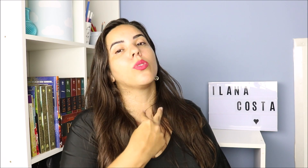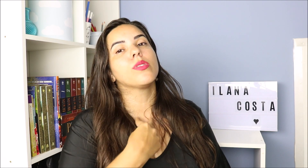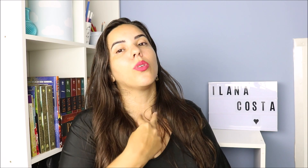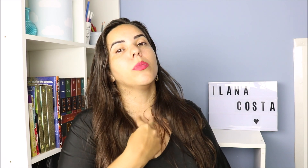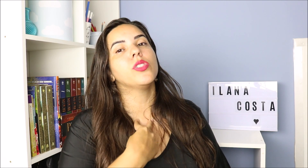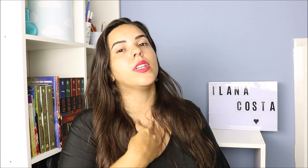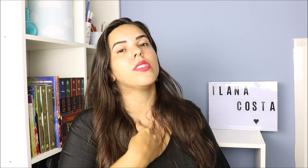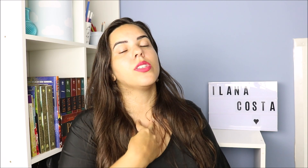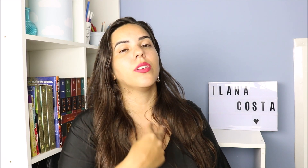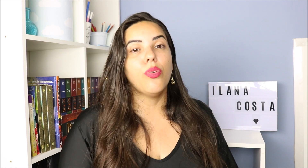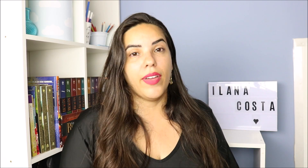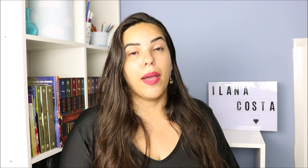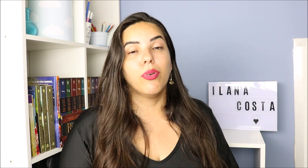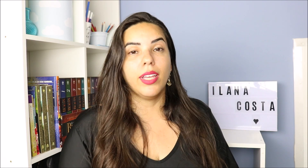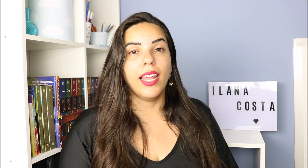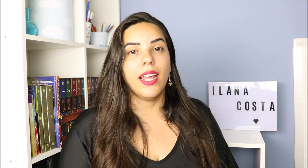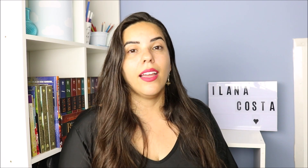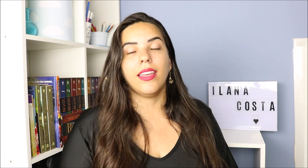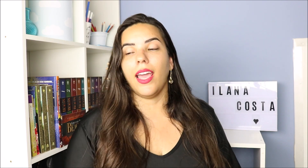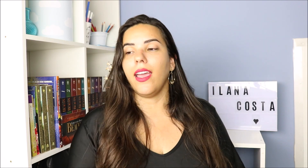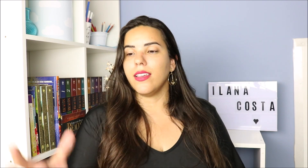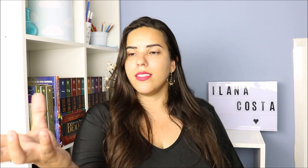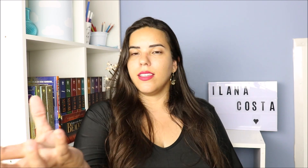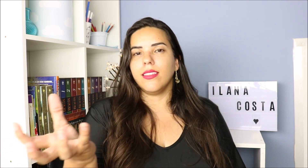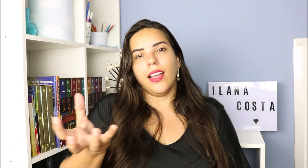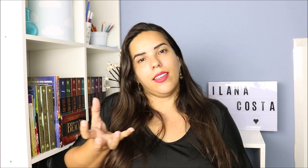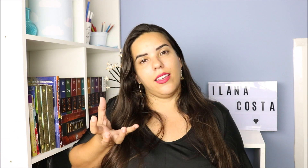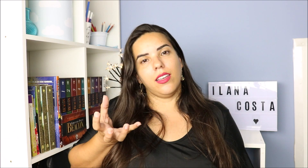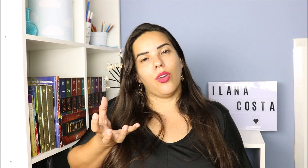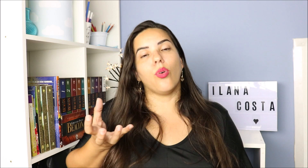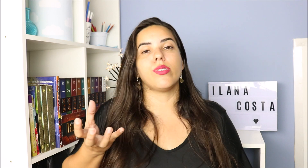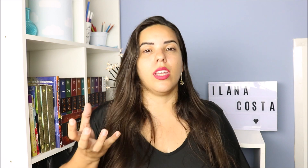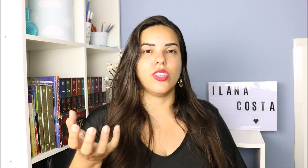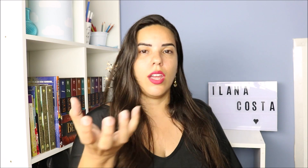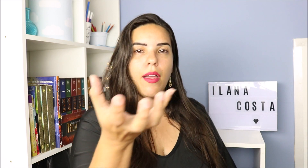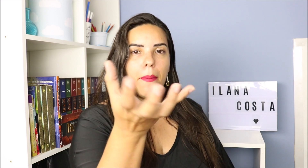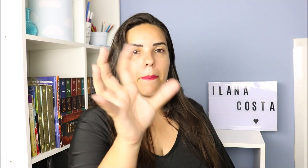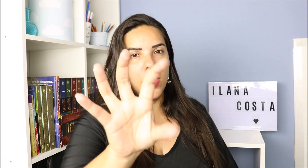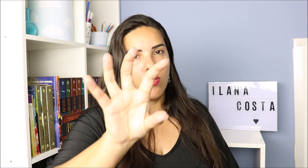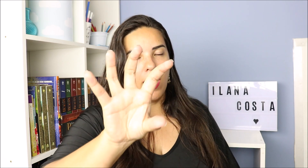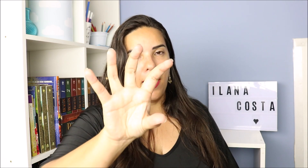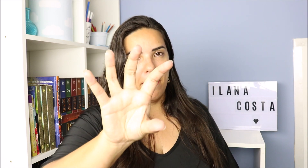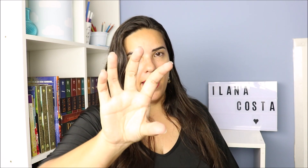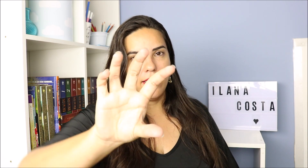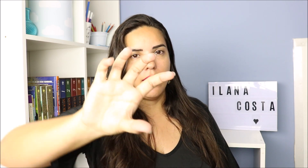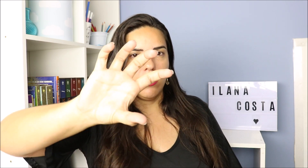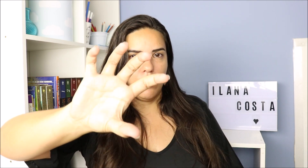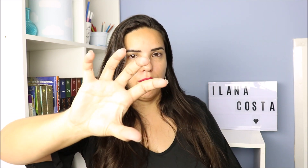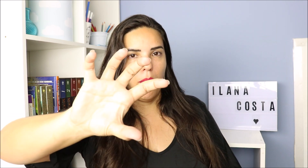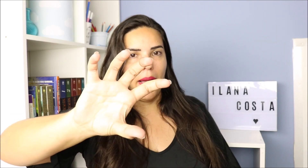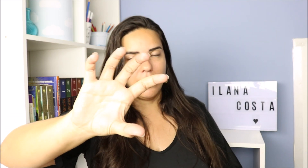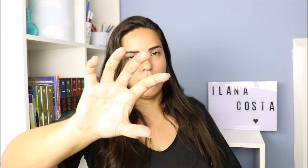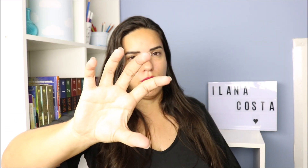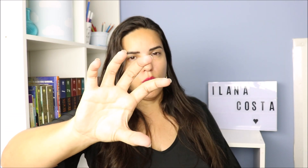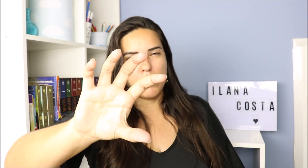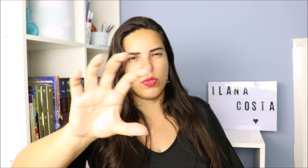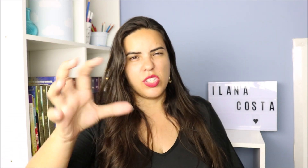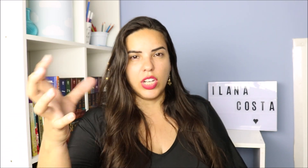pescoço algumas vezes. O verbo querer, que é esse daqui, ou seja, mão aberta em formato como se fosse de